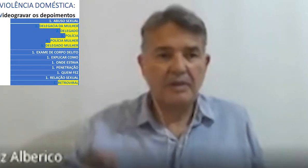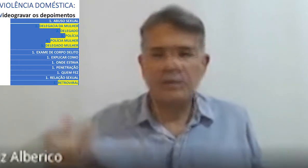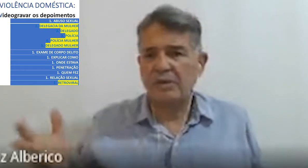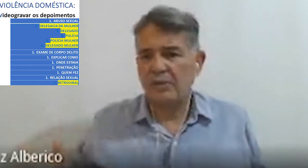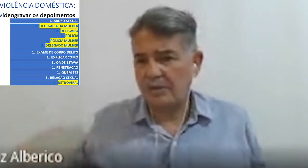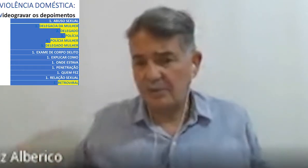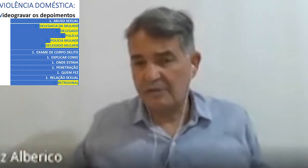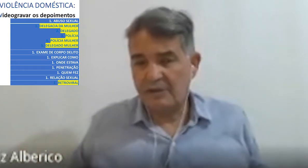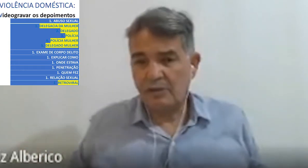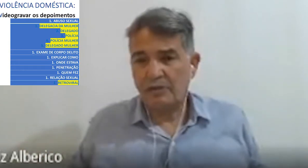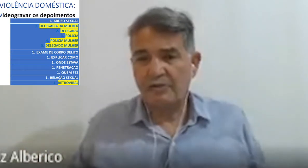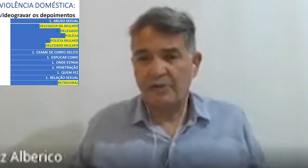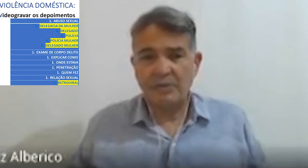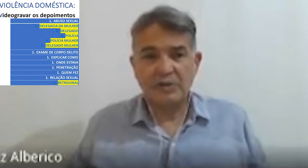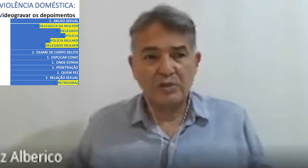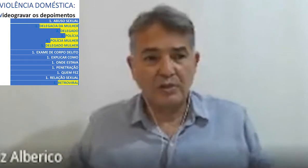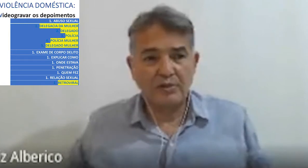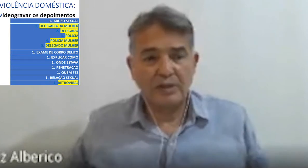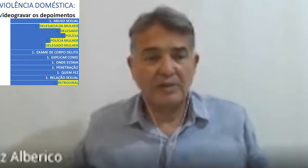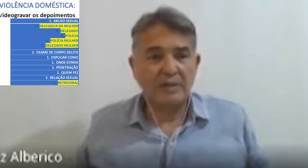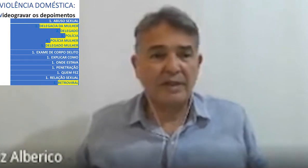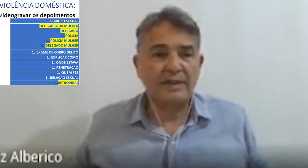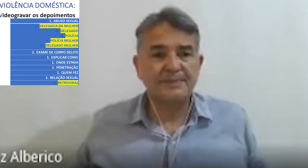não lembro quem foi que falou, quem foi que pediu, quem foi que deu a ideia.